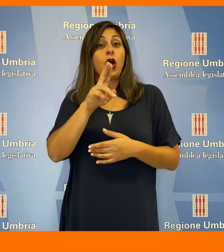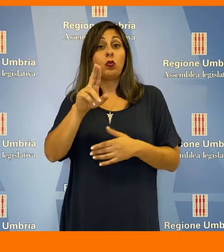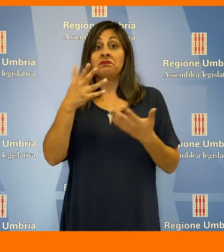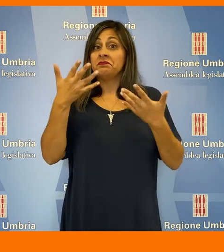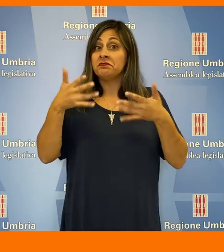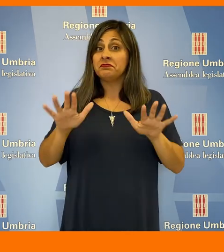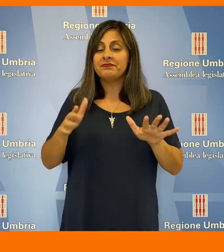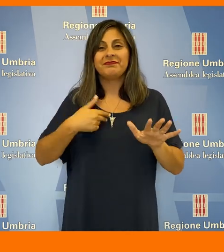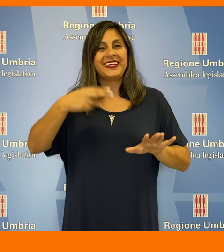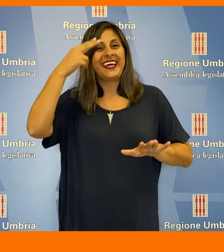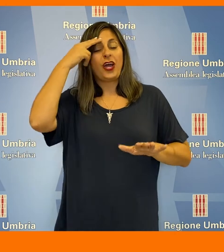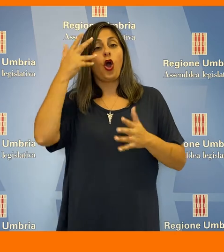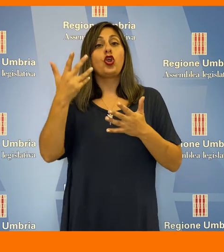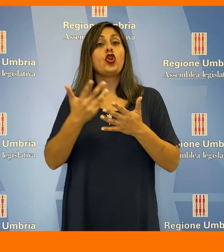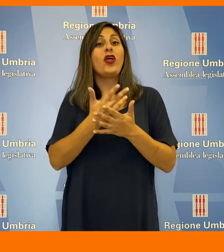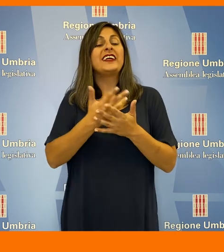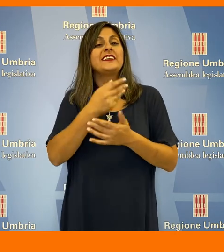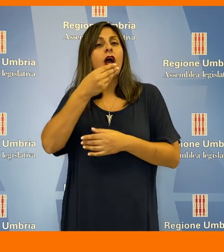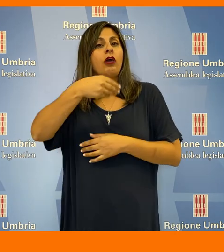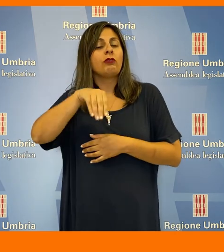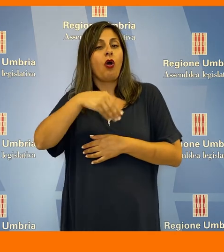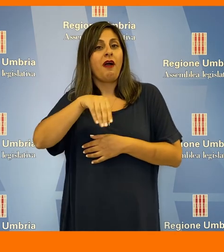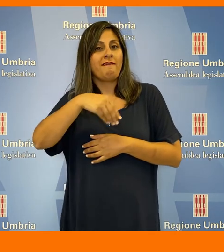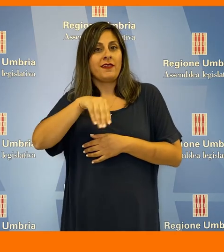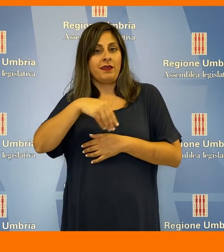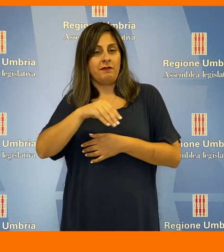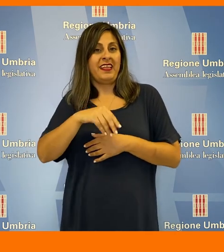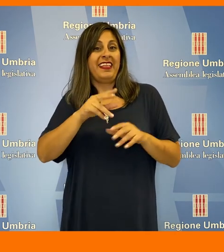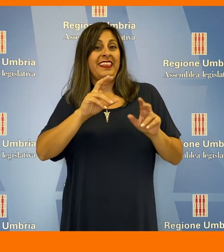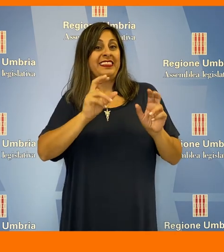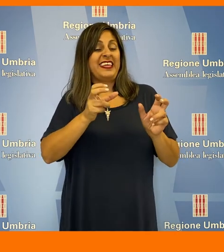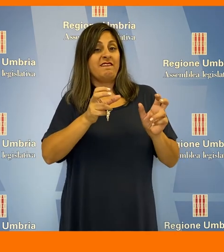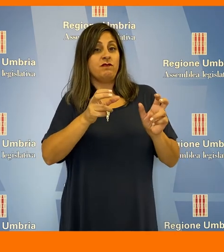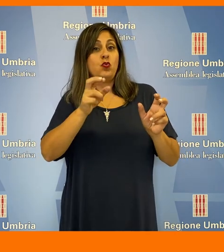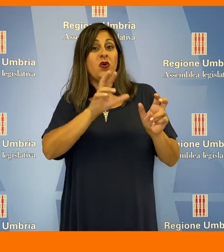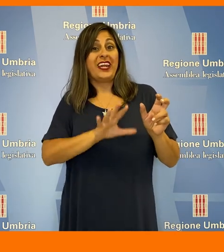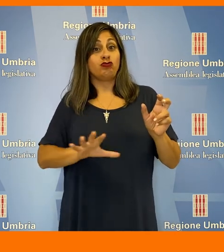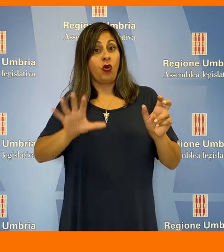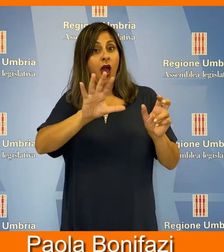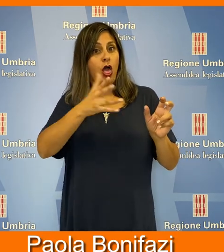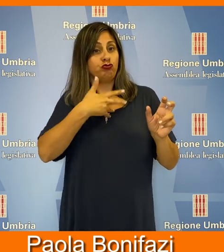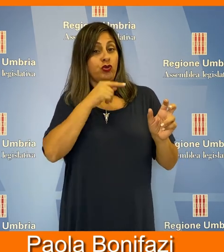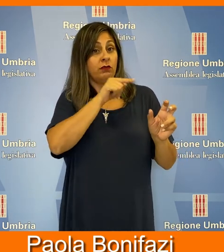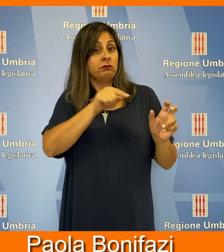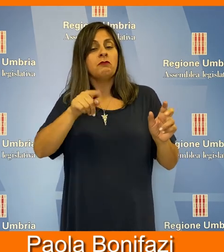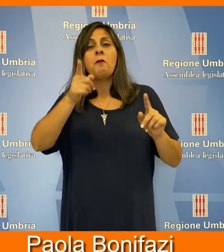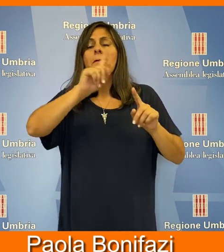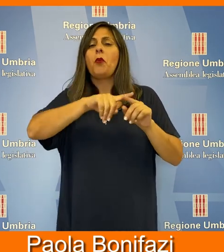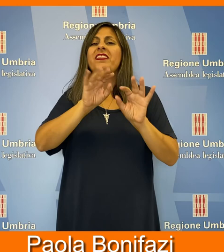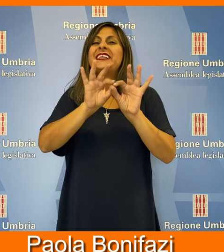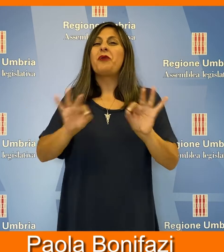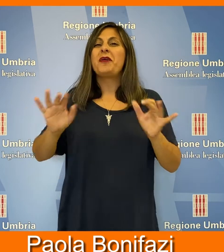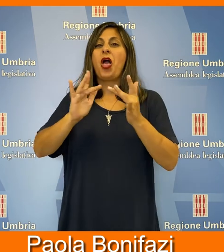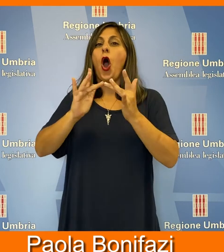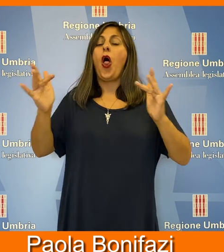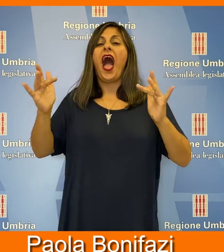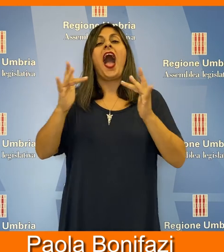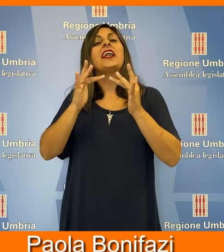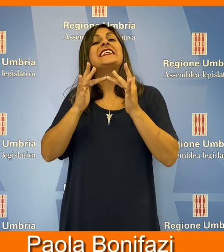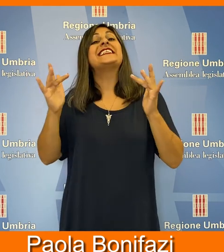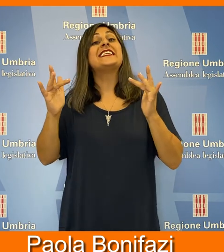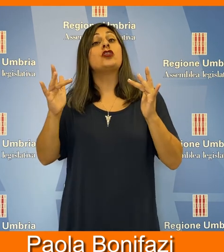vi ricordo il notiziario va in onda sulle emittenti televisive della regione, è disponibile anche in rete sul